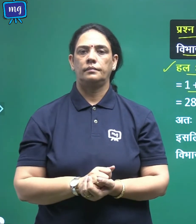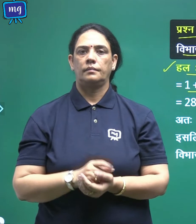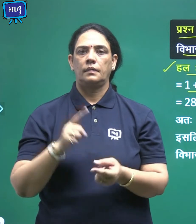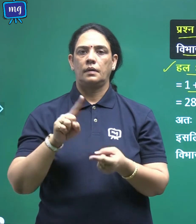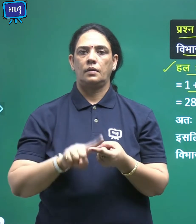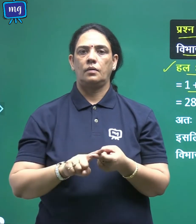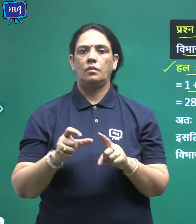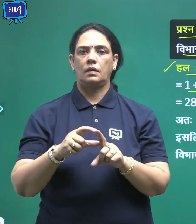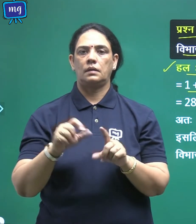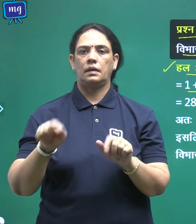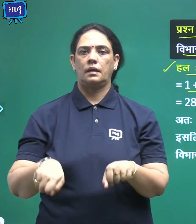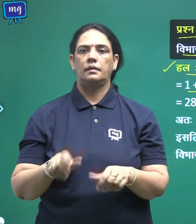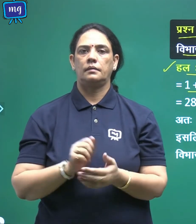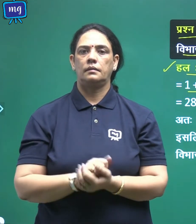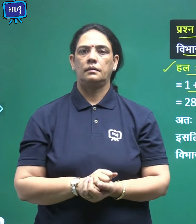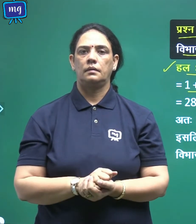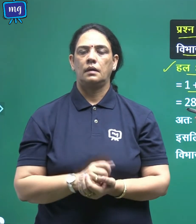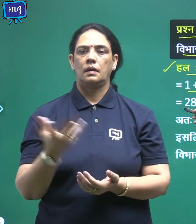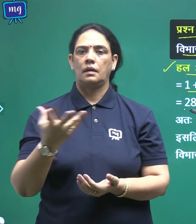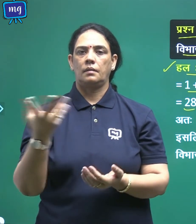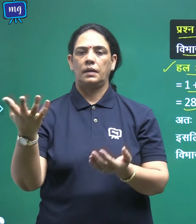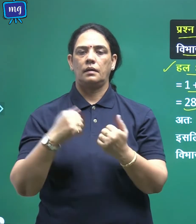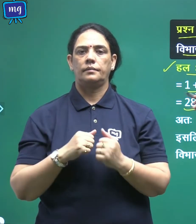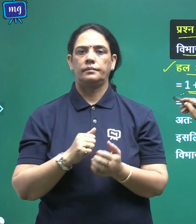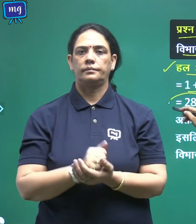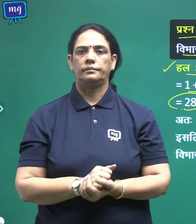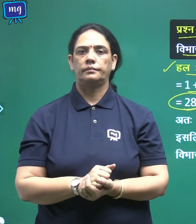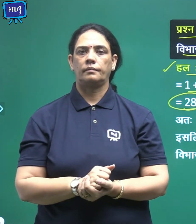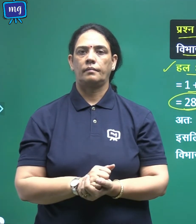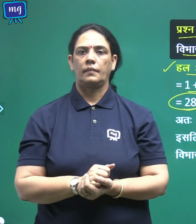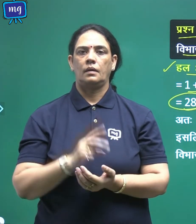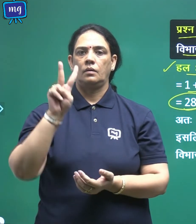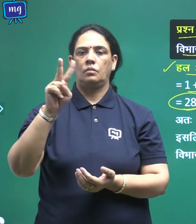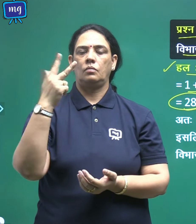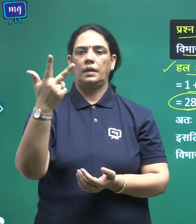योग करते हैं, कितना आया 28,